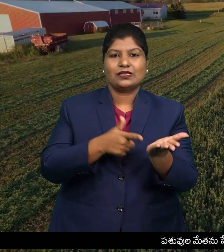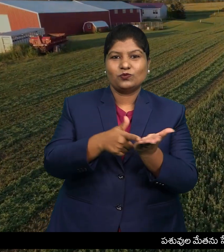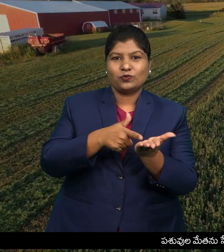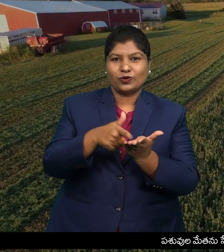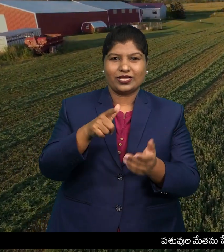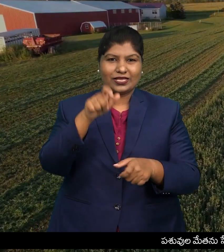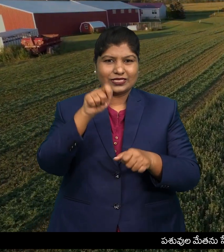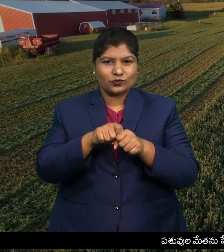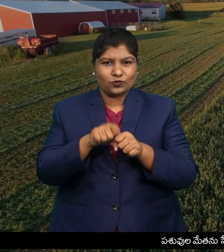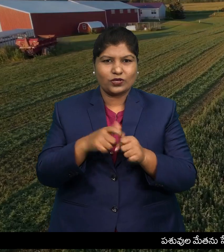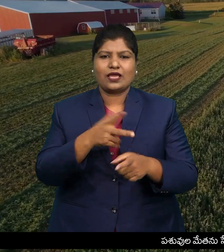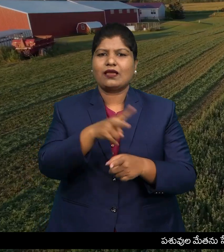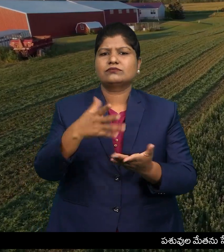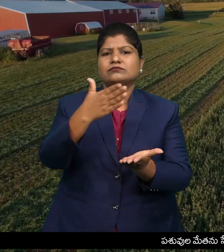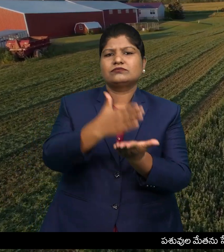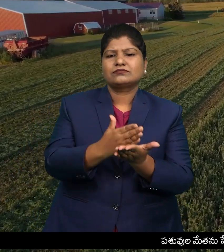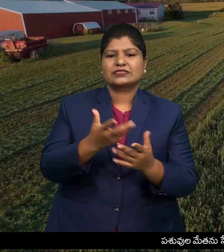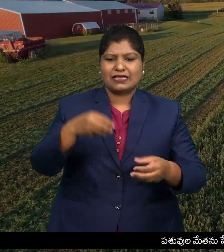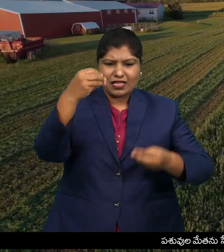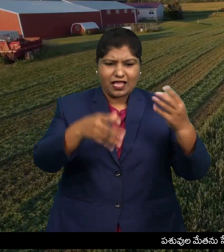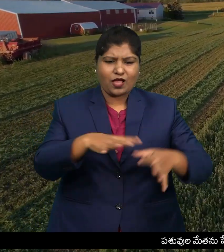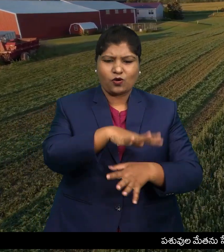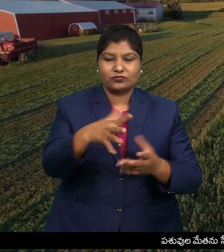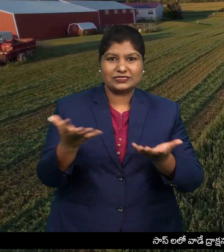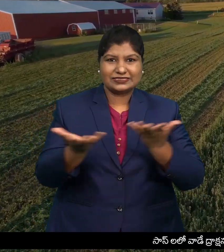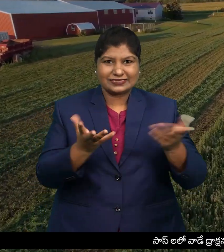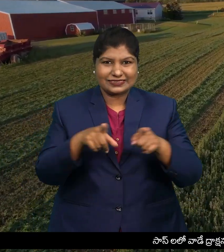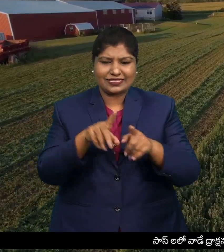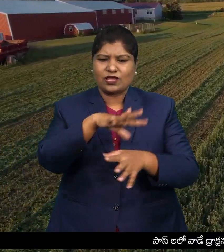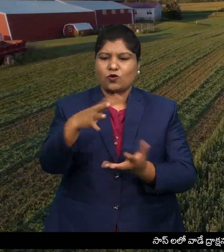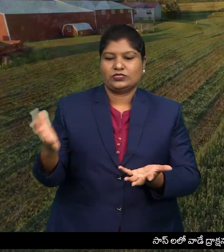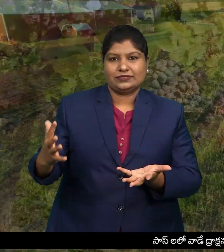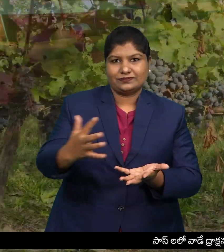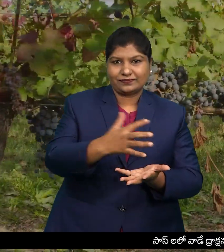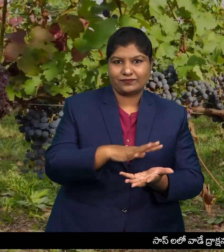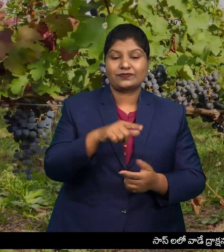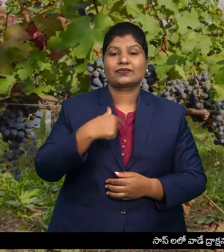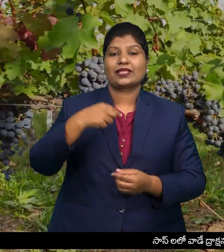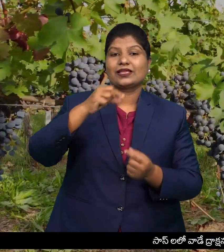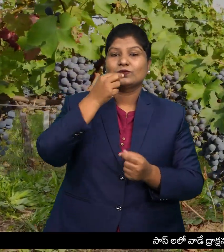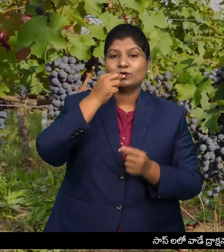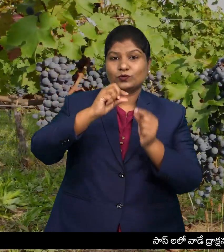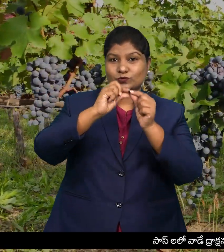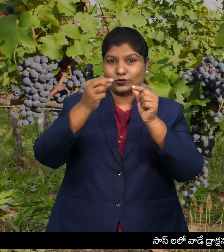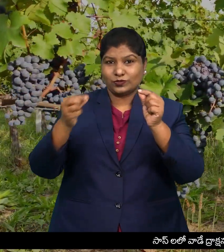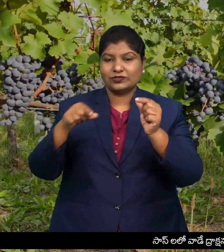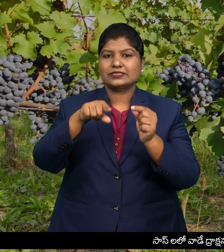మేతను సేకరించడం మరియు వైన్స్, జామ్స్, సాసులలో వాడే ద్రాక్షను కోసి నిల్వ చేయటం